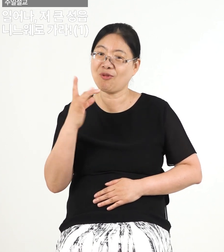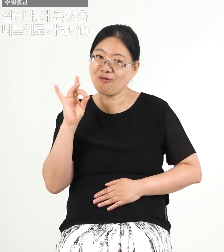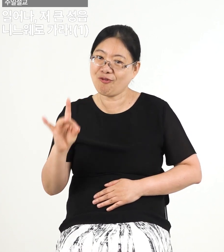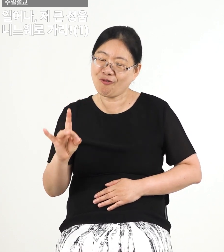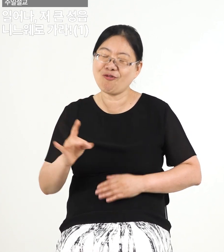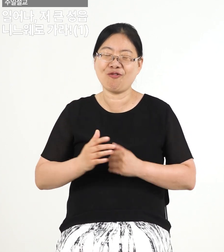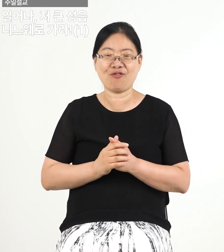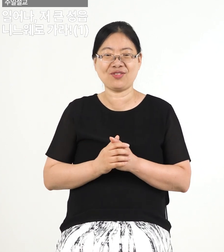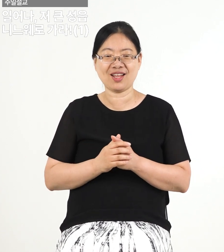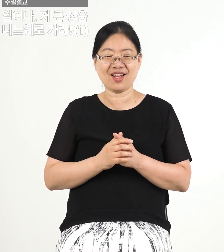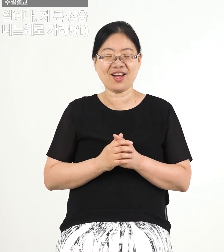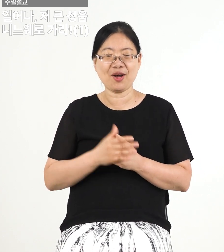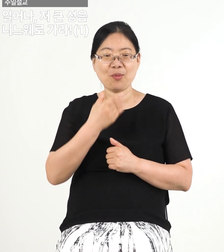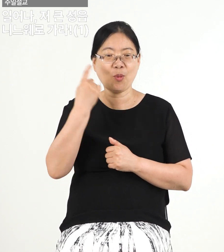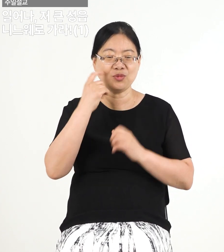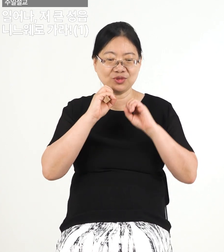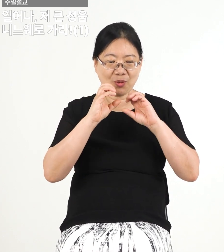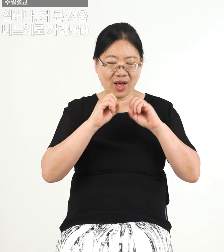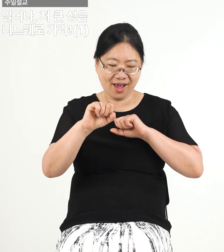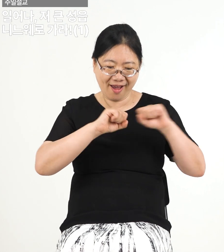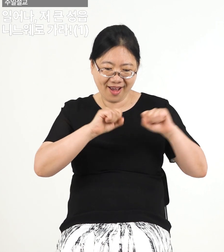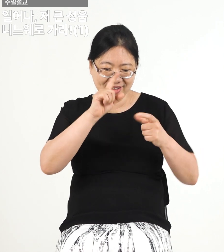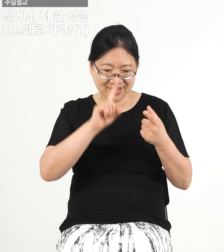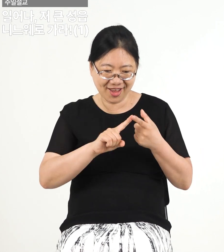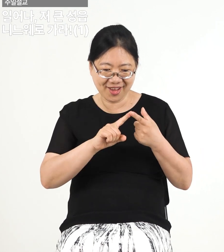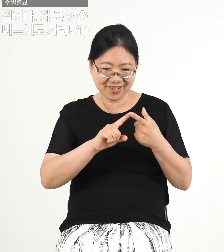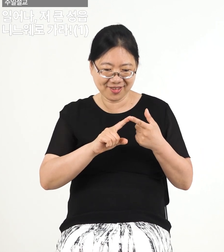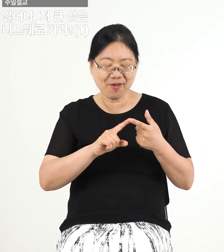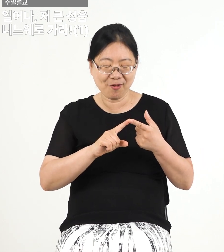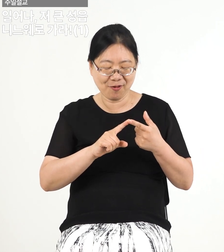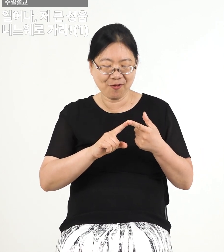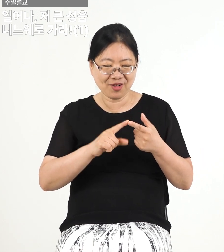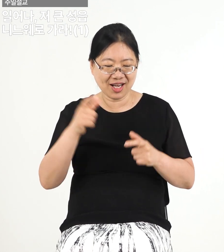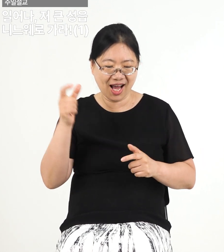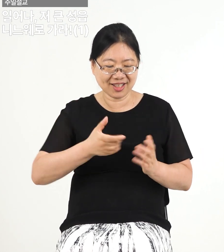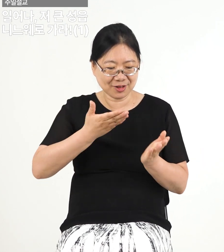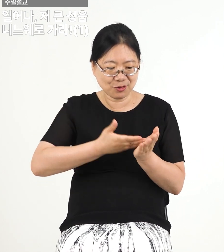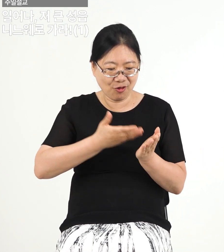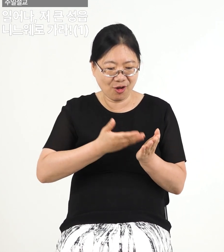당연히 선교에 대한 강조점이 있지요. 그런데